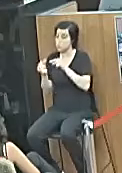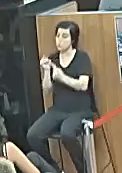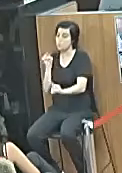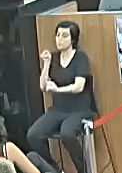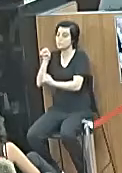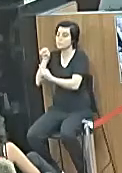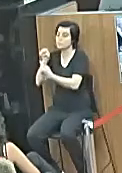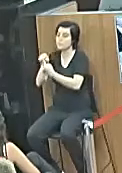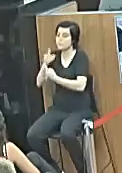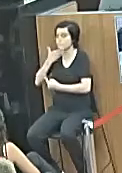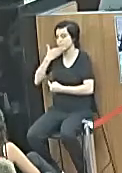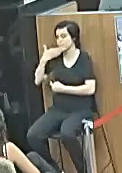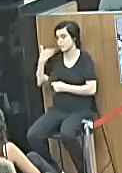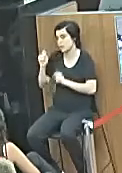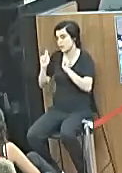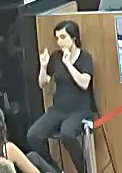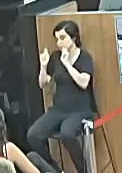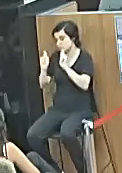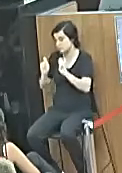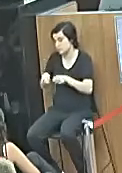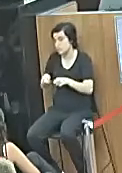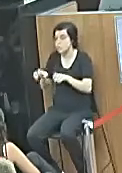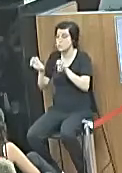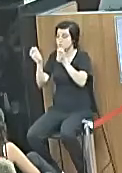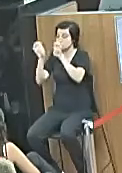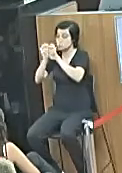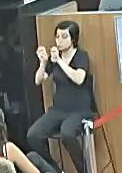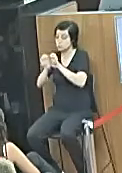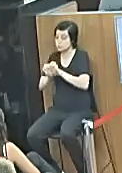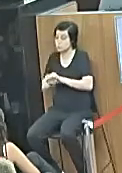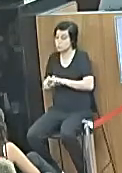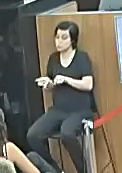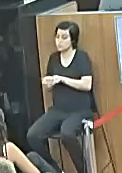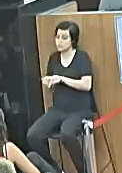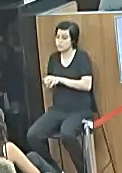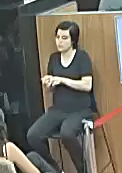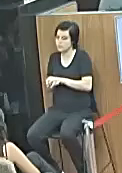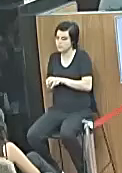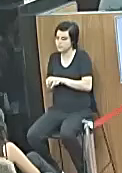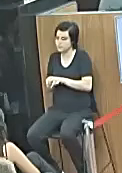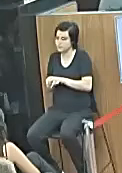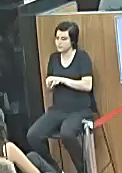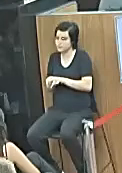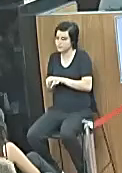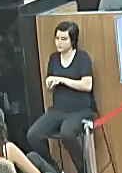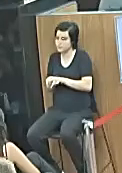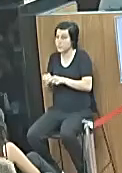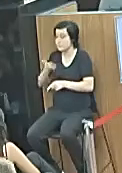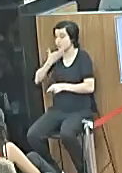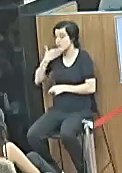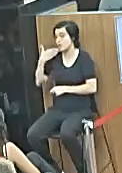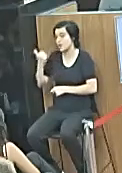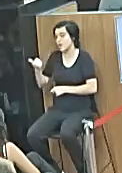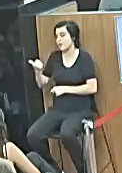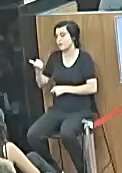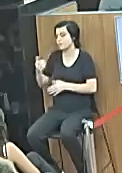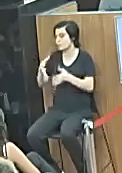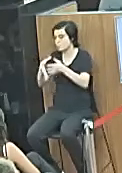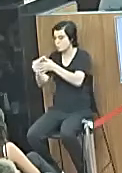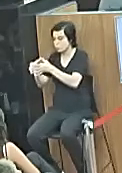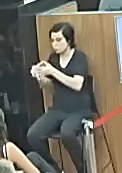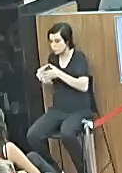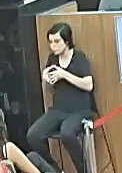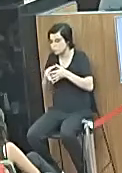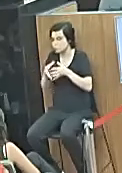a capacitar estrutural e humana aprimorar a capacidade estrutural